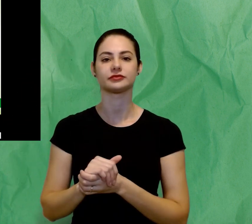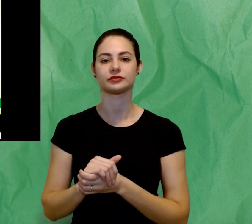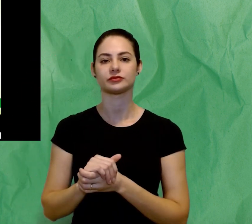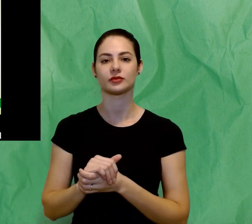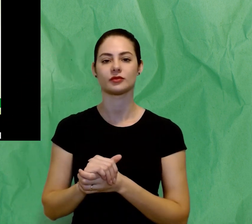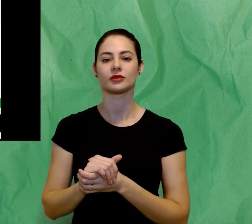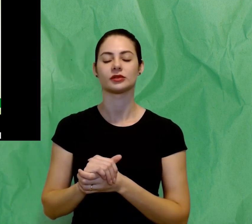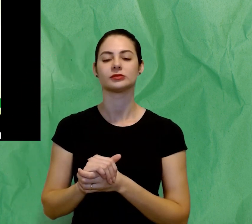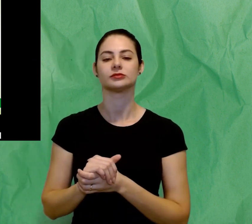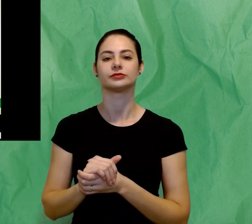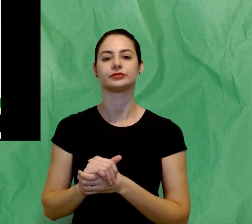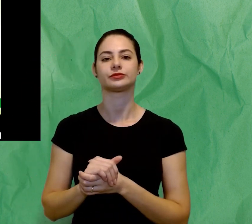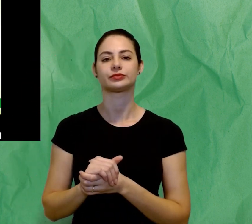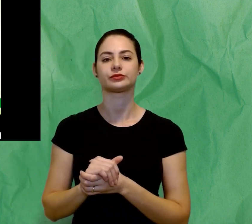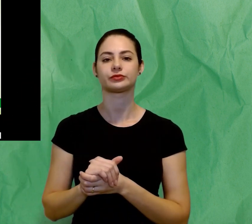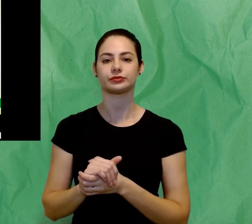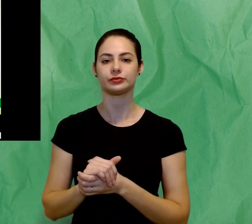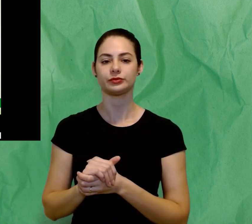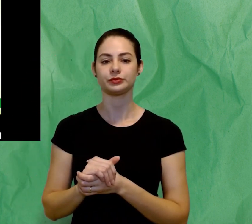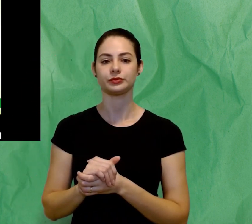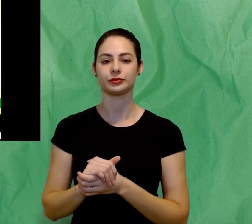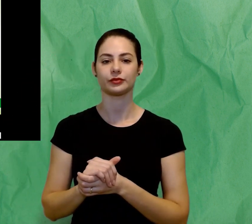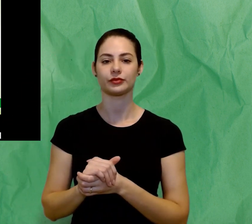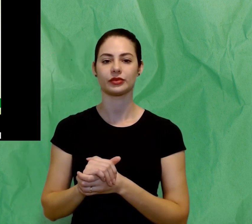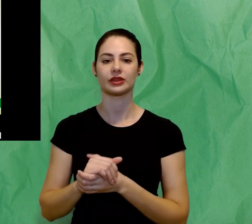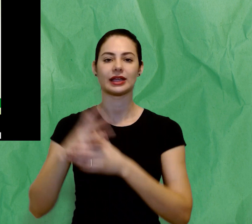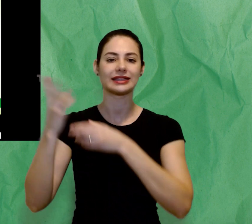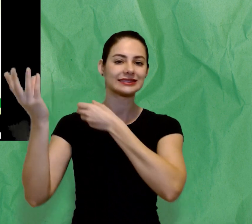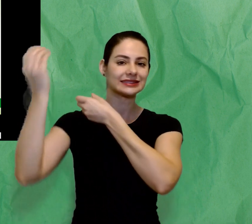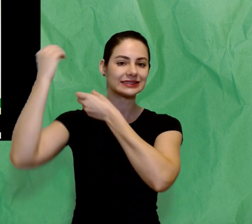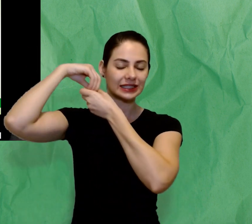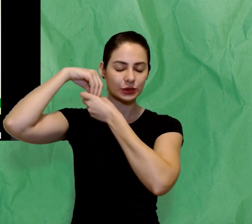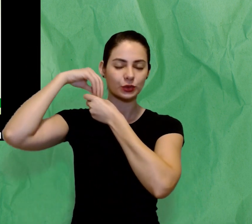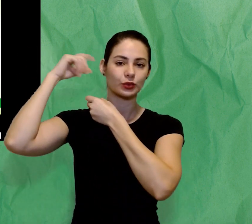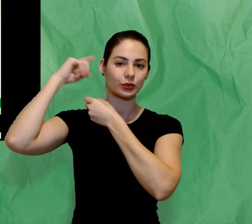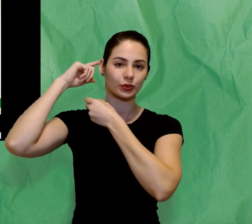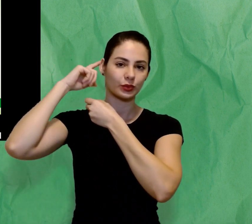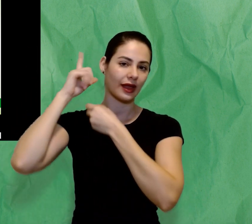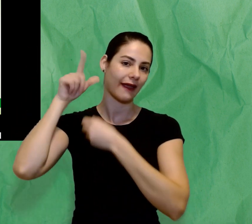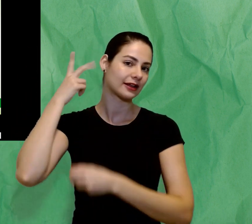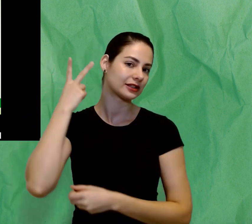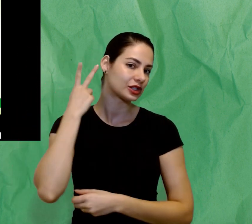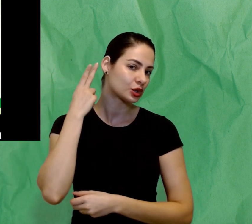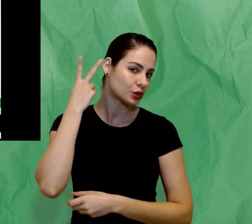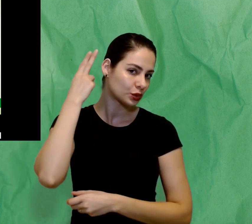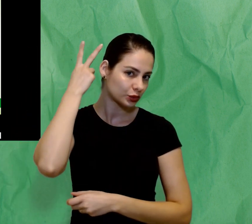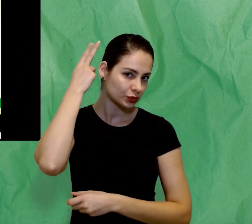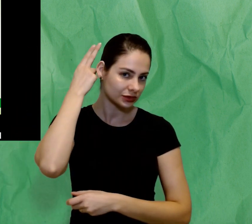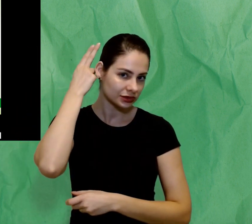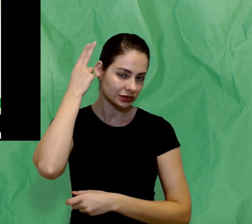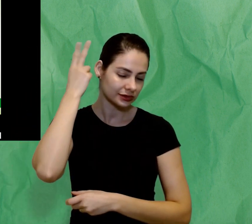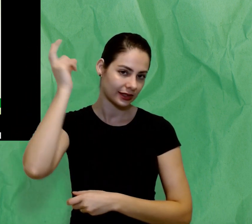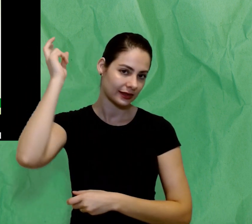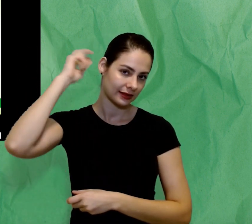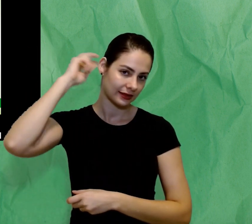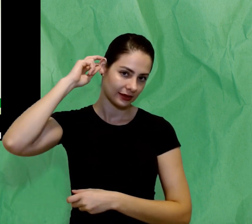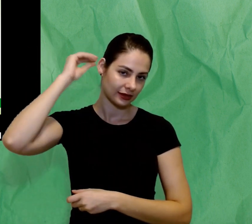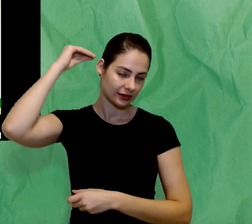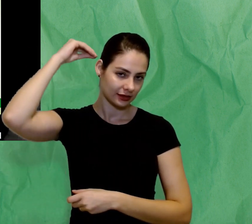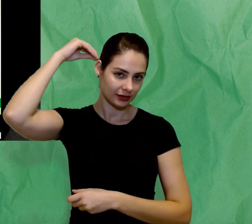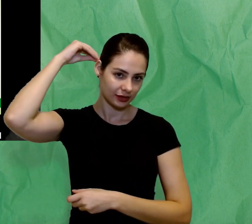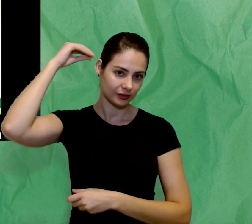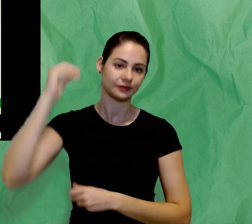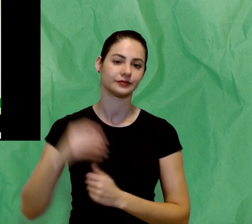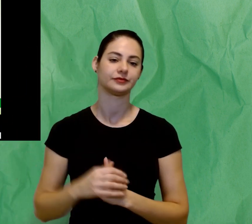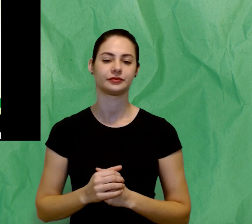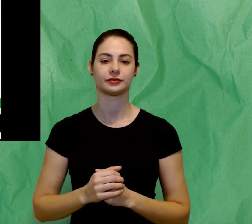ao receptor transmissor. Já o componente interno, ele é inserido cirurgicamente na parte interna do ouvido e